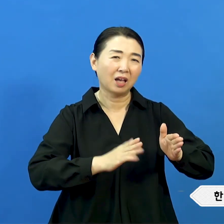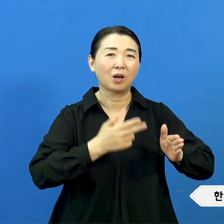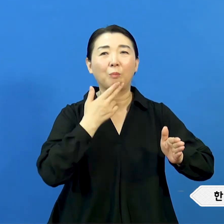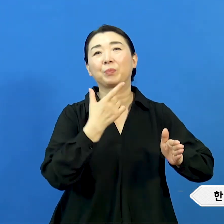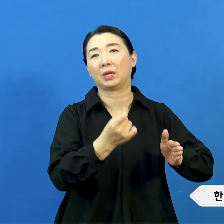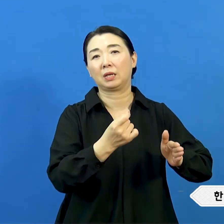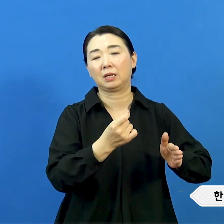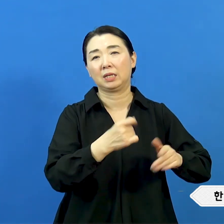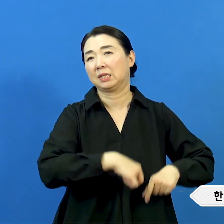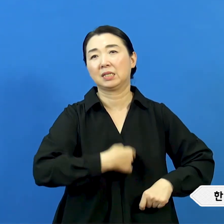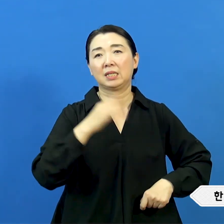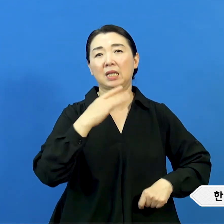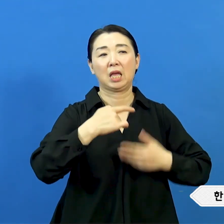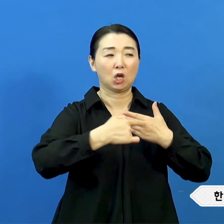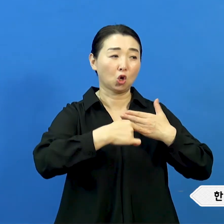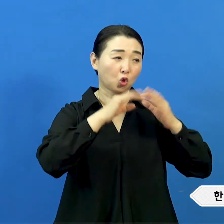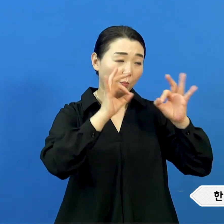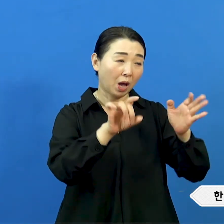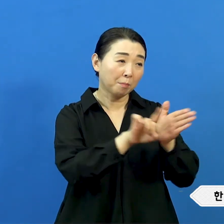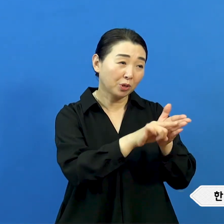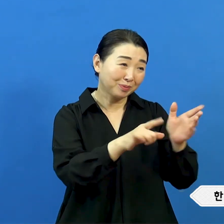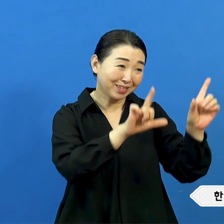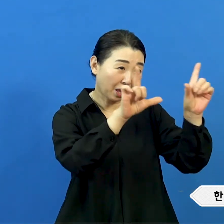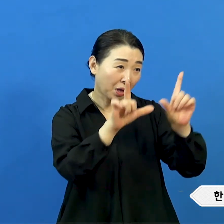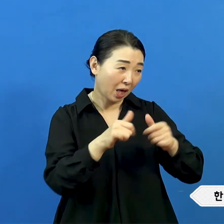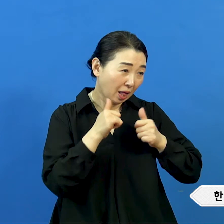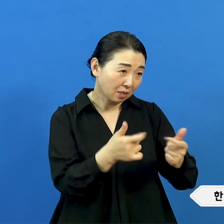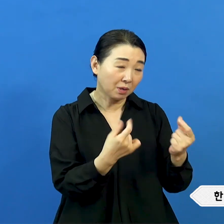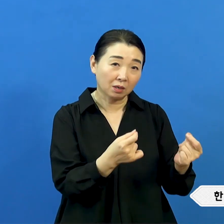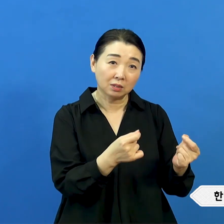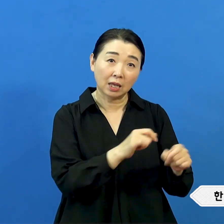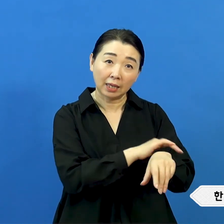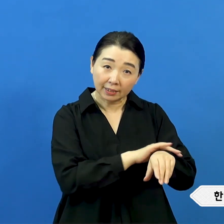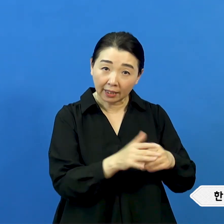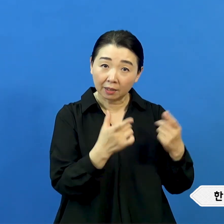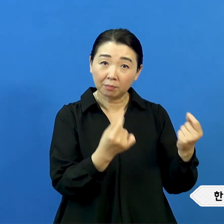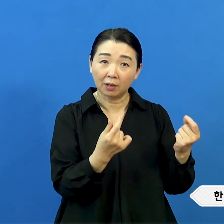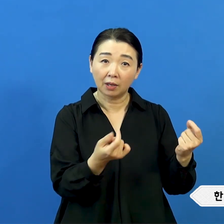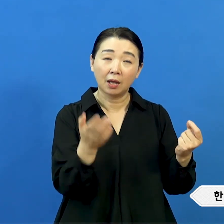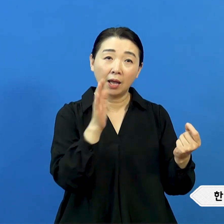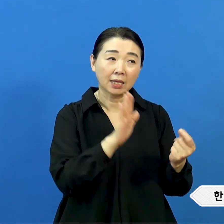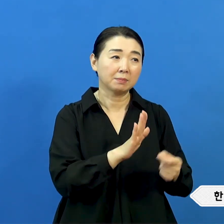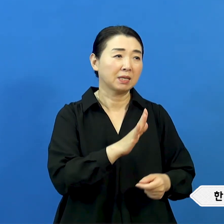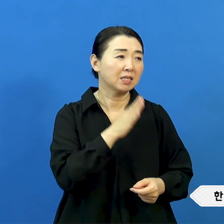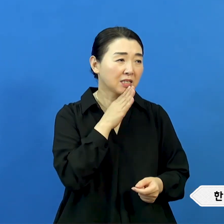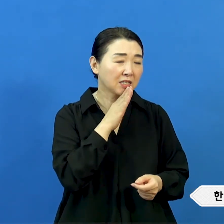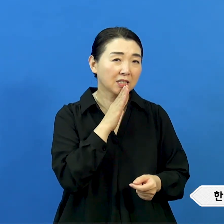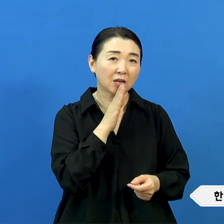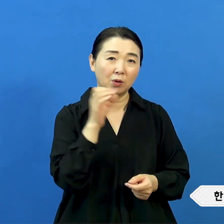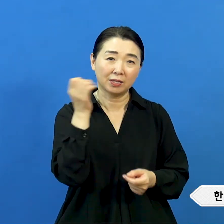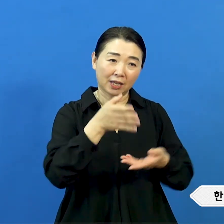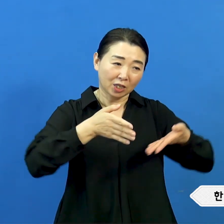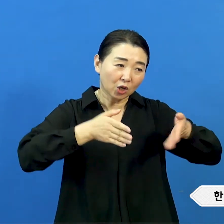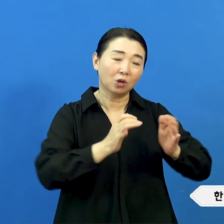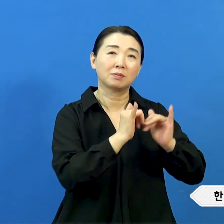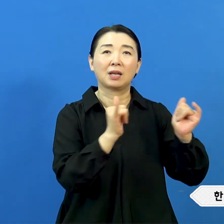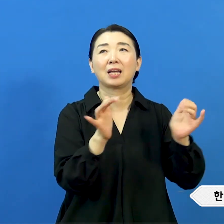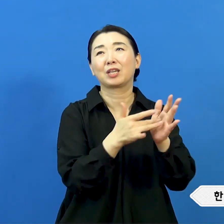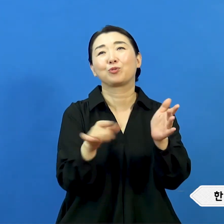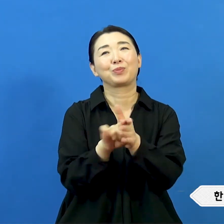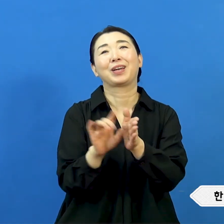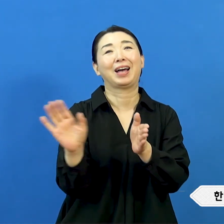것입니다. 겉으로 보기에는 신앙생활 열심히 하고 잘하고 하는 것 같지만 진짜로 중생한 사람은 아니었던 것입니다.